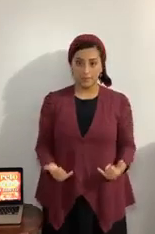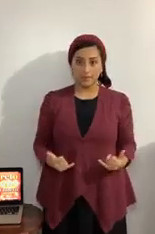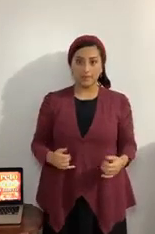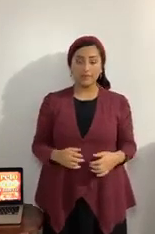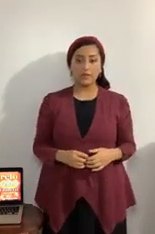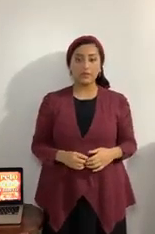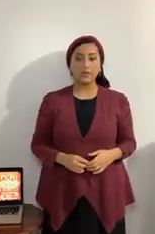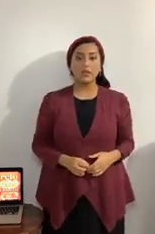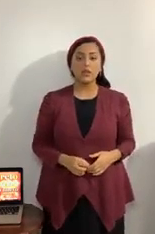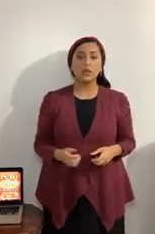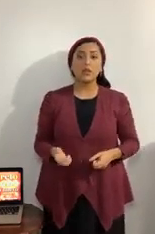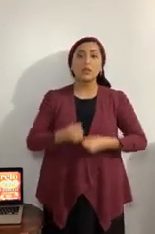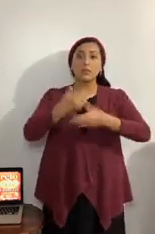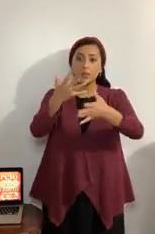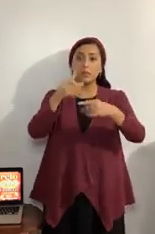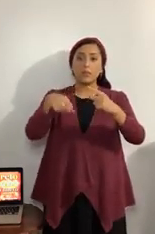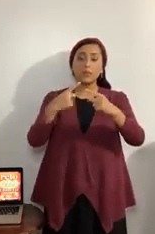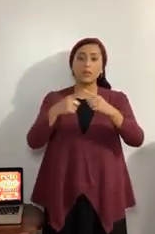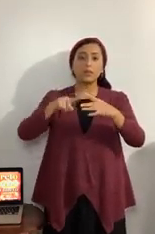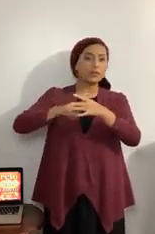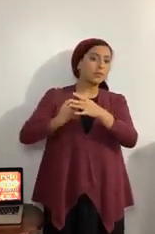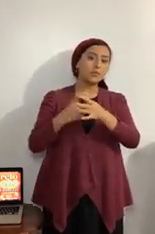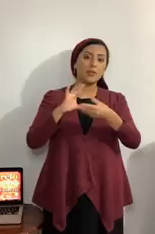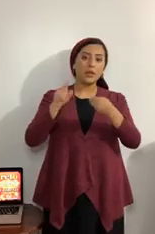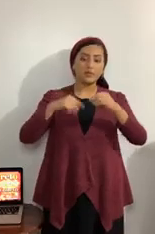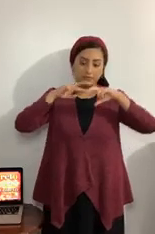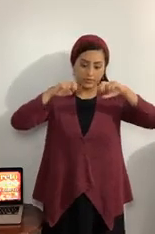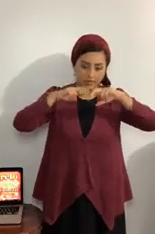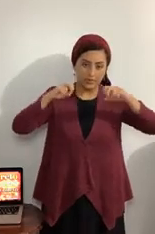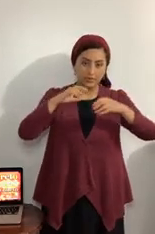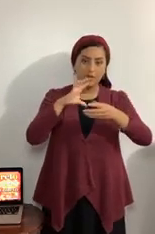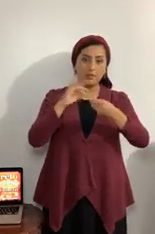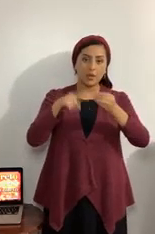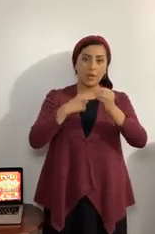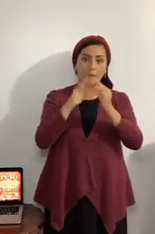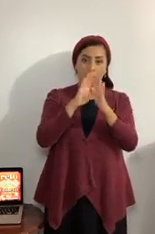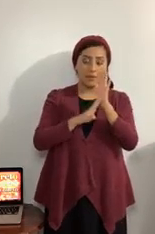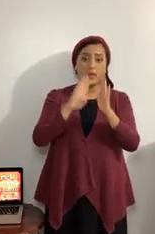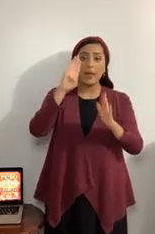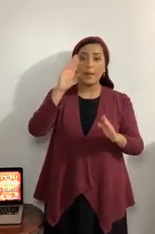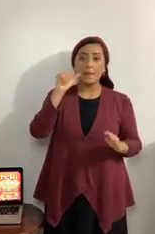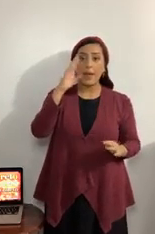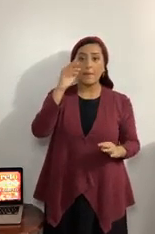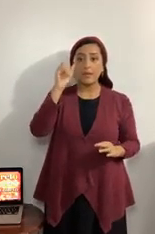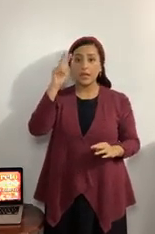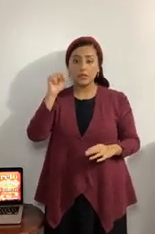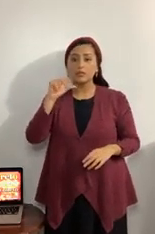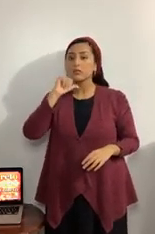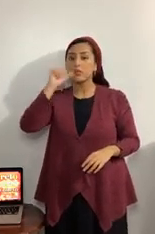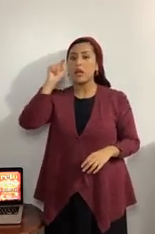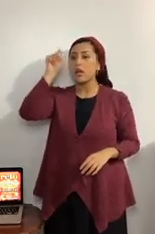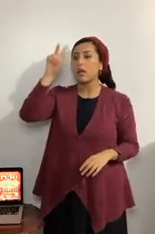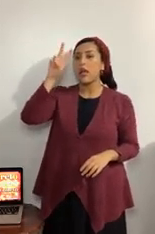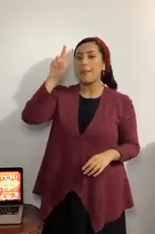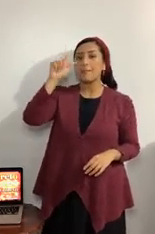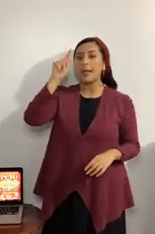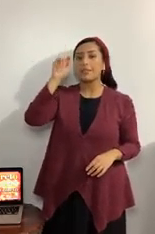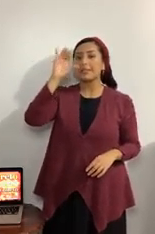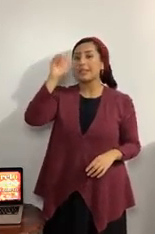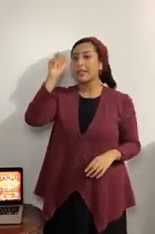quiero decirles, cuando entremos a escatología, que Babilonia no es el Vaticano, aunque ha embriagado, es Nueva